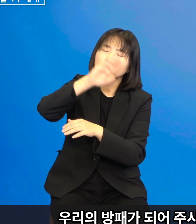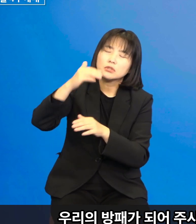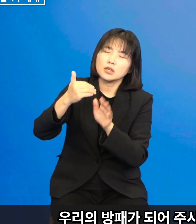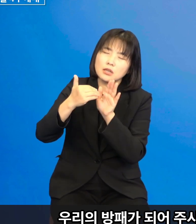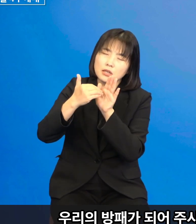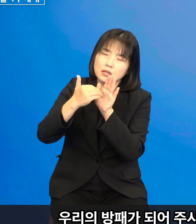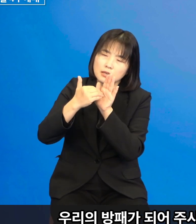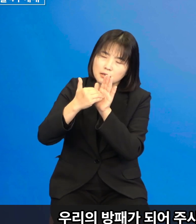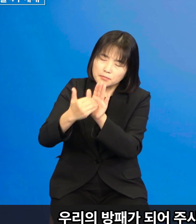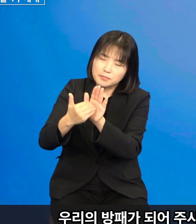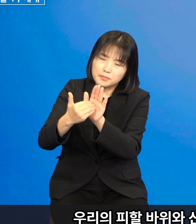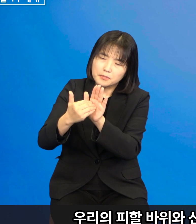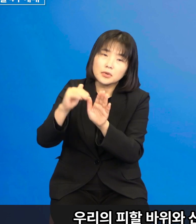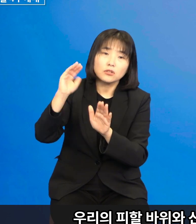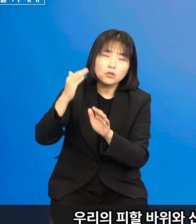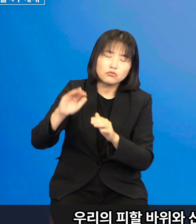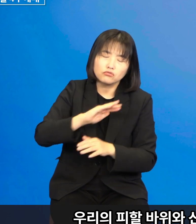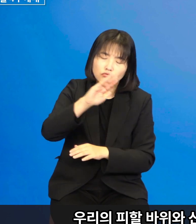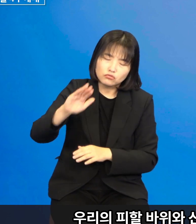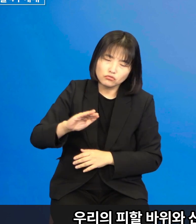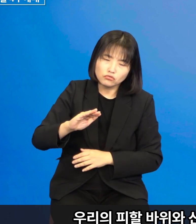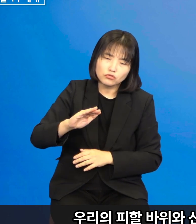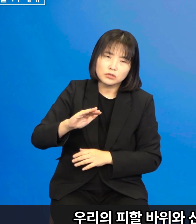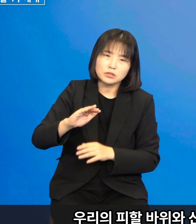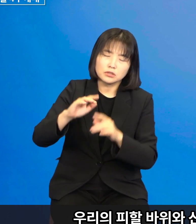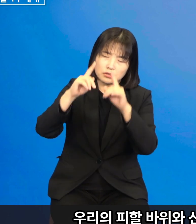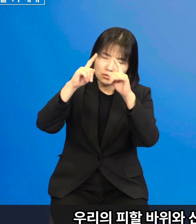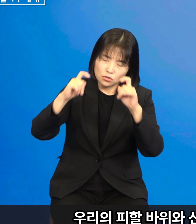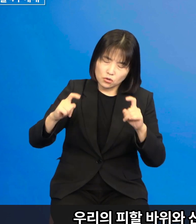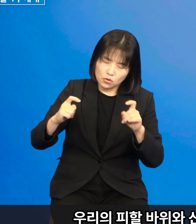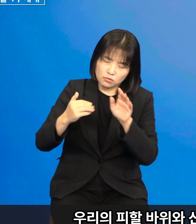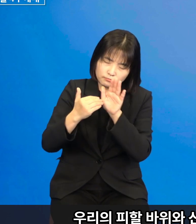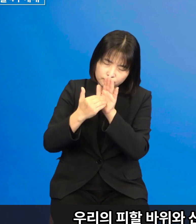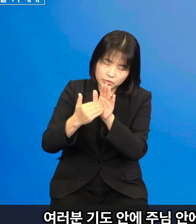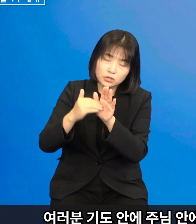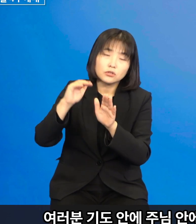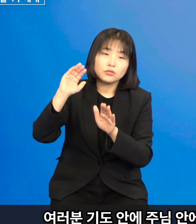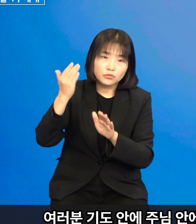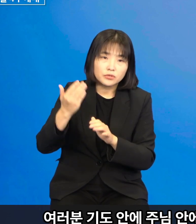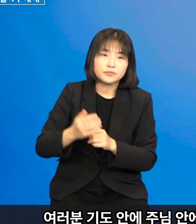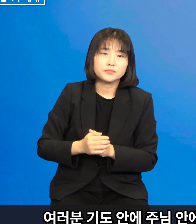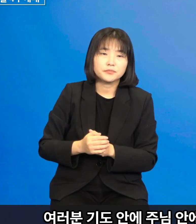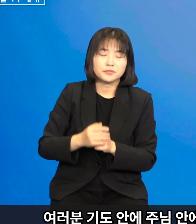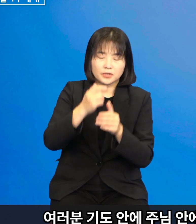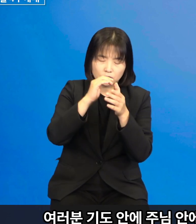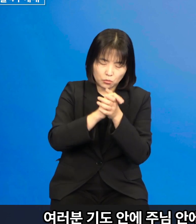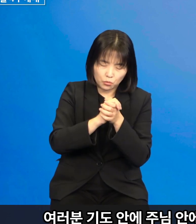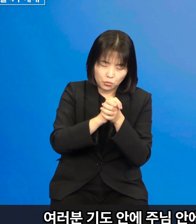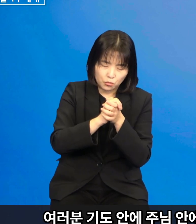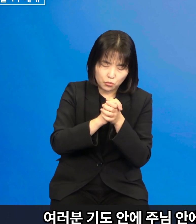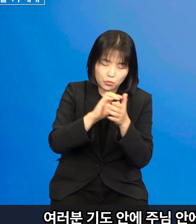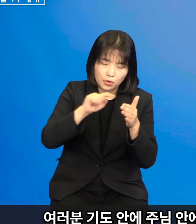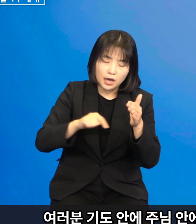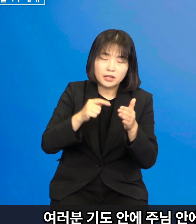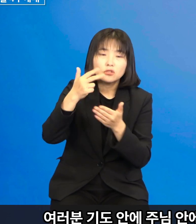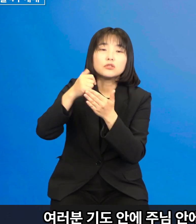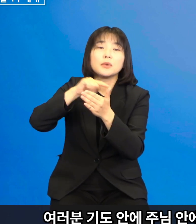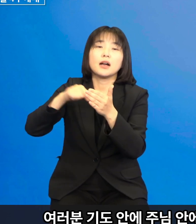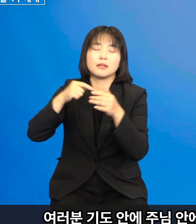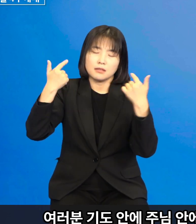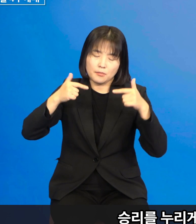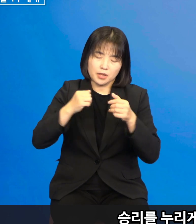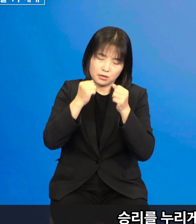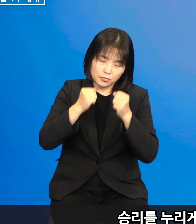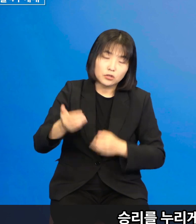되어주시고 우리의 요새가 되어주시고 우리의 피할 바위와 산성이 되어주신다는 것이죠. 여러분, 기도 안에, 주님 안에 날마다 머무는